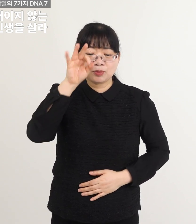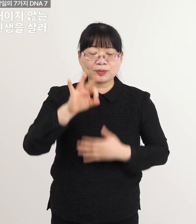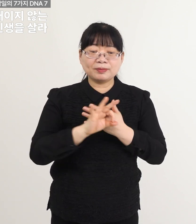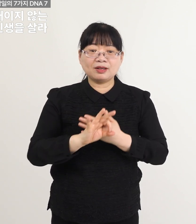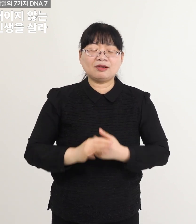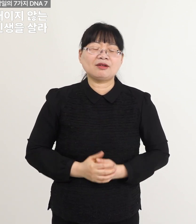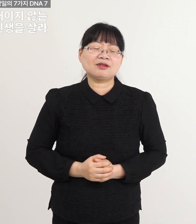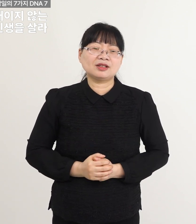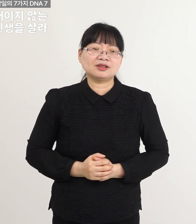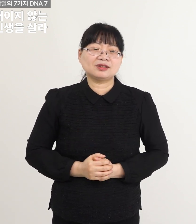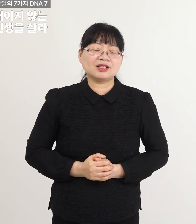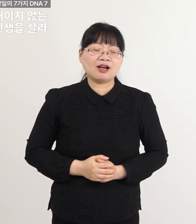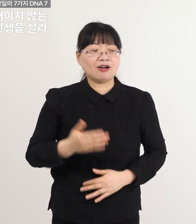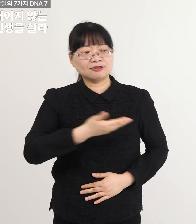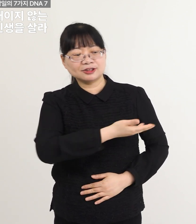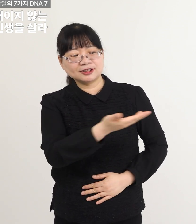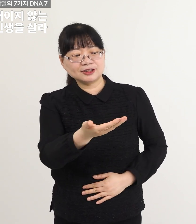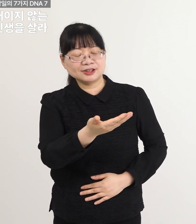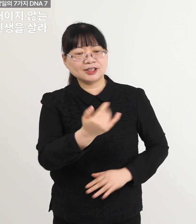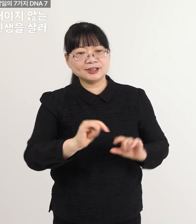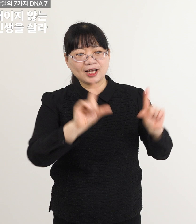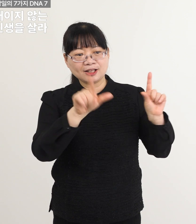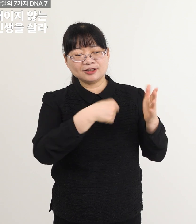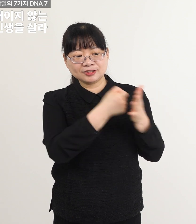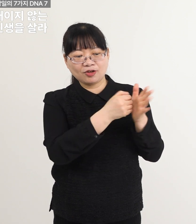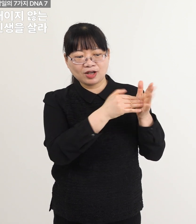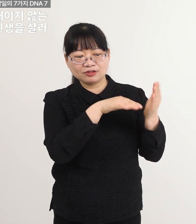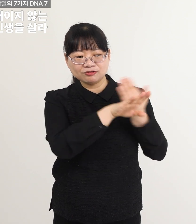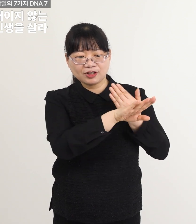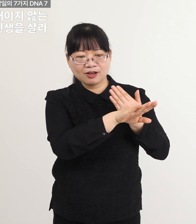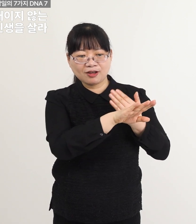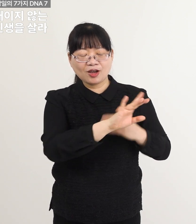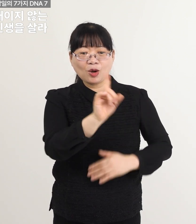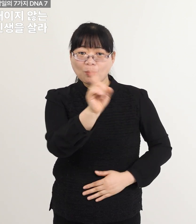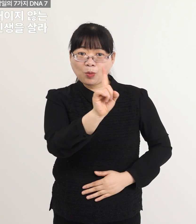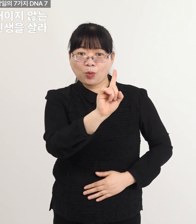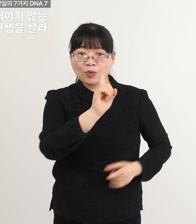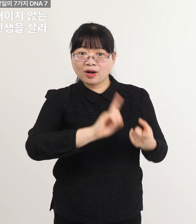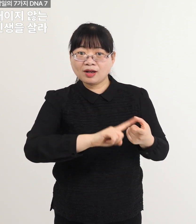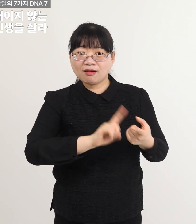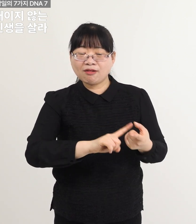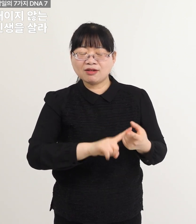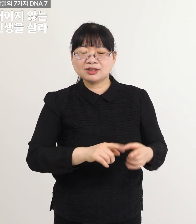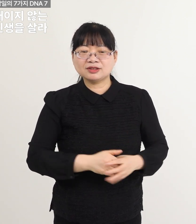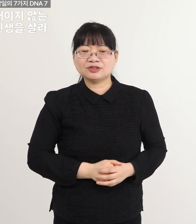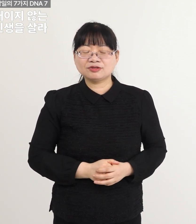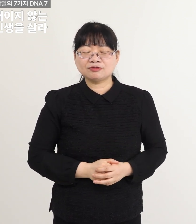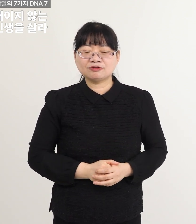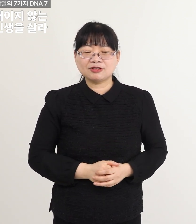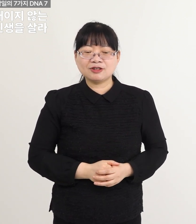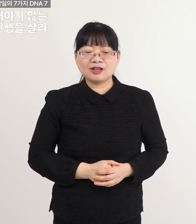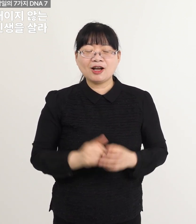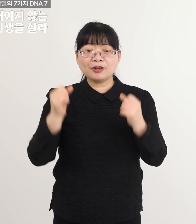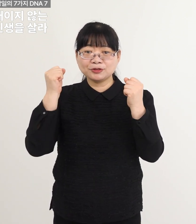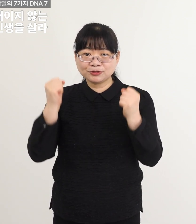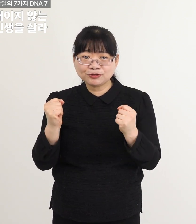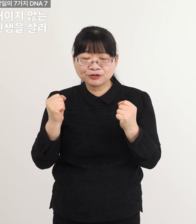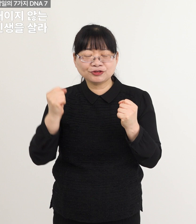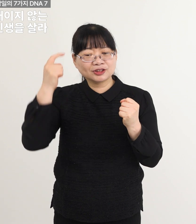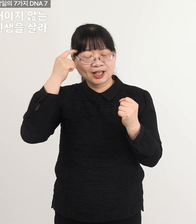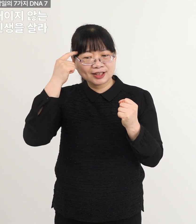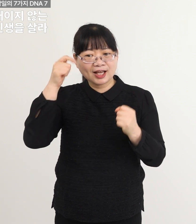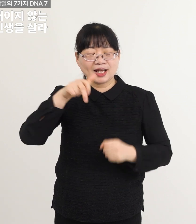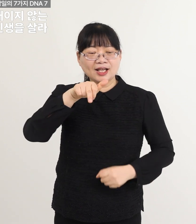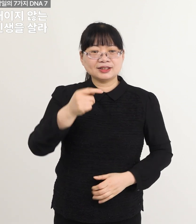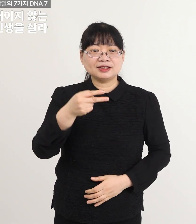보시면 그들이 날짜를 정하고 그가 뭐 하는 집에? 이 유숙하다,